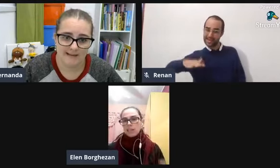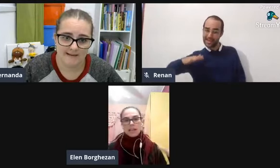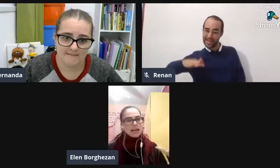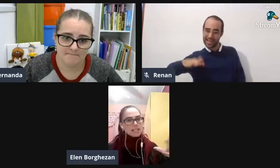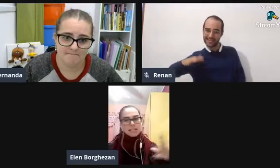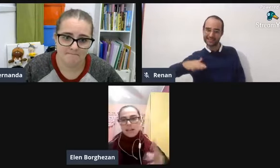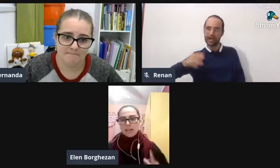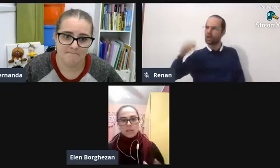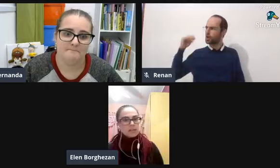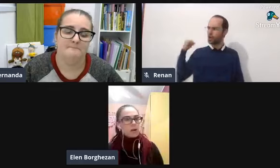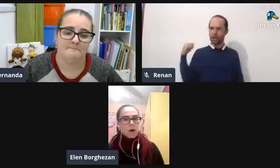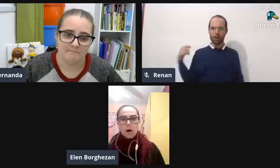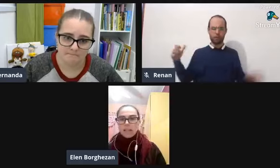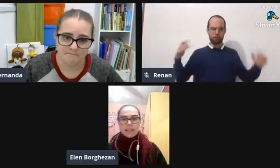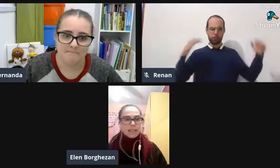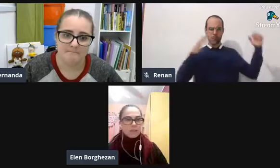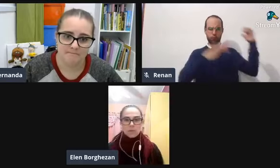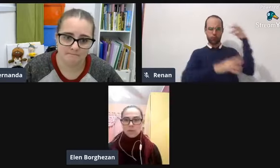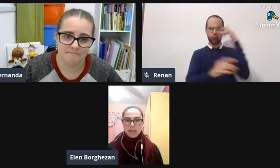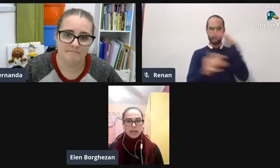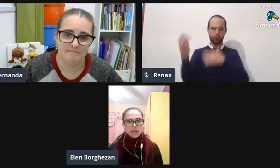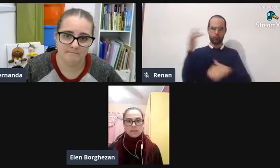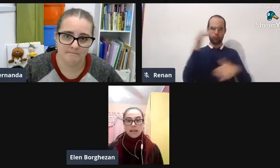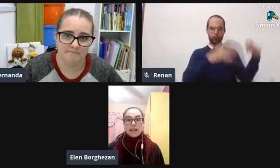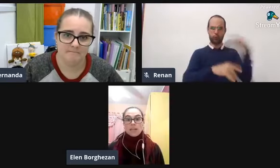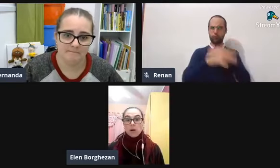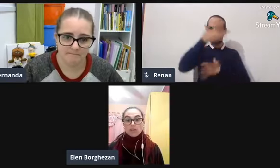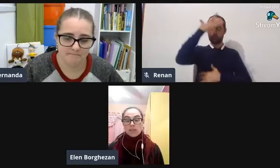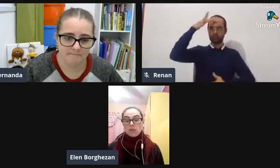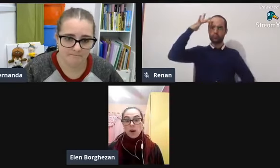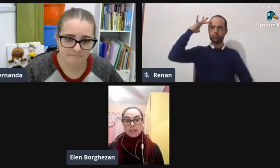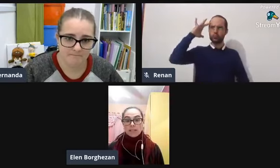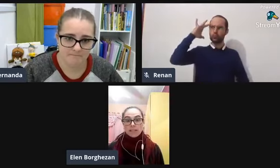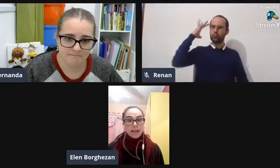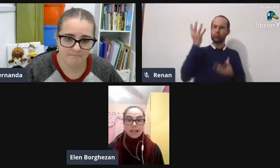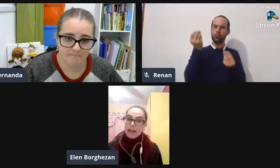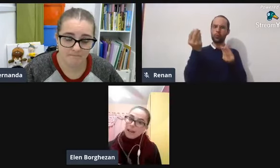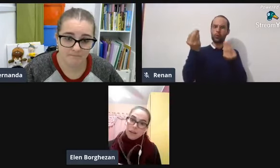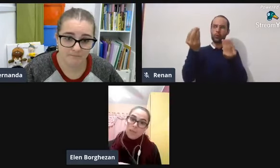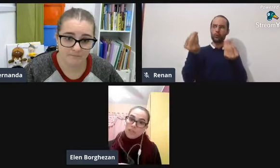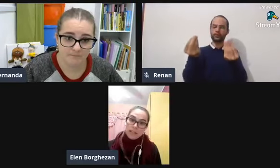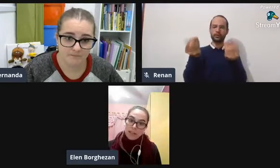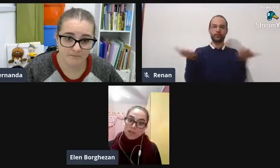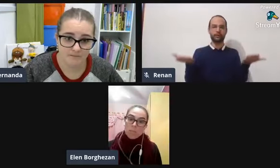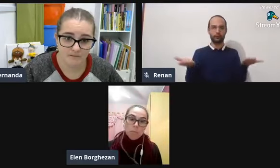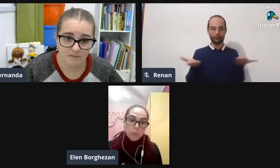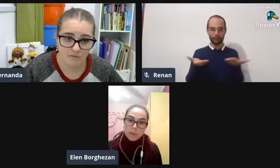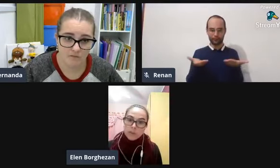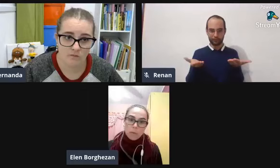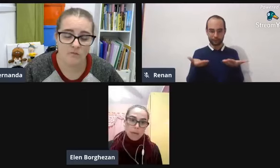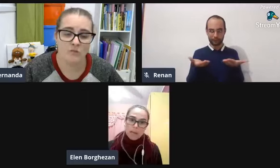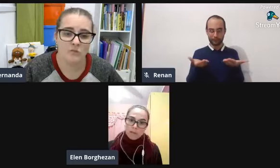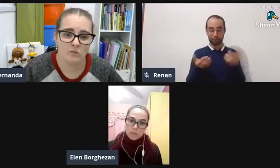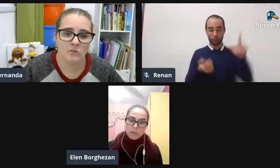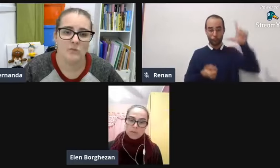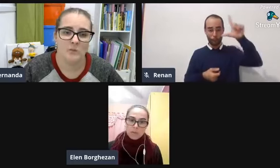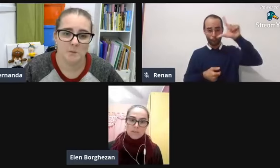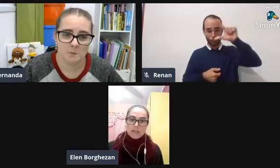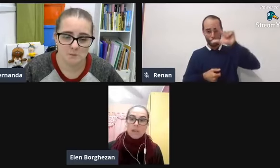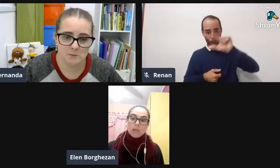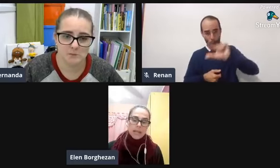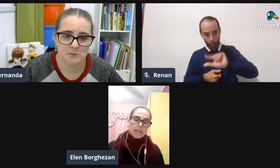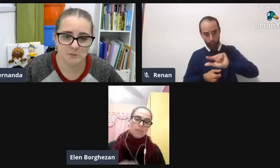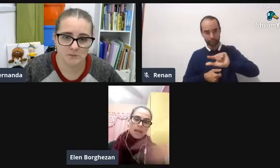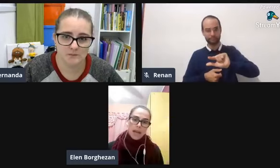aquela gentarada saindo da escola, né? Todos eles, e hoje a escola, ela realmente, ela atende muito menos